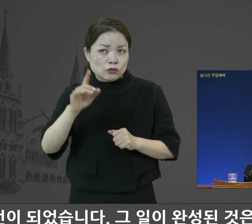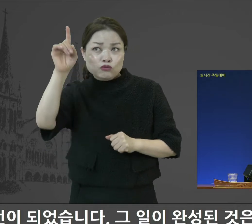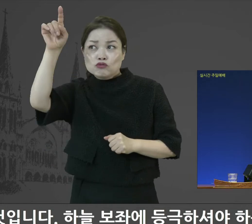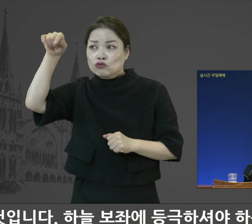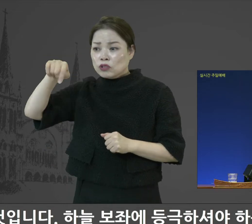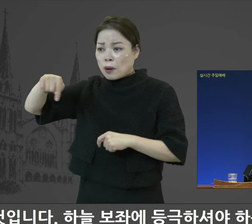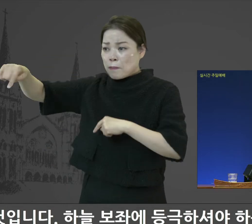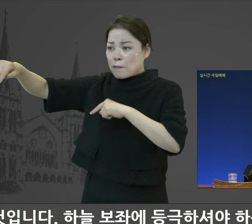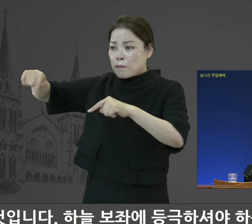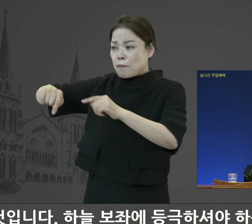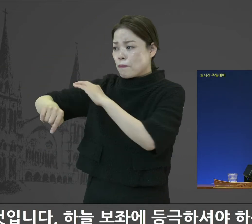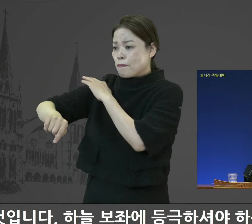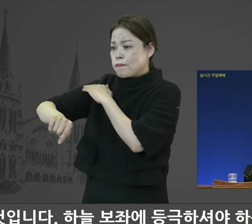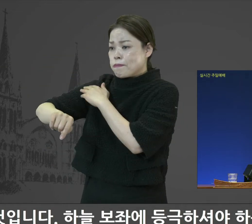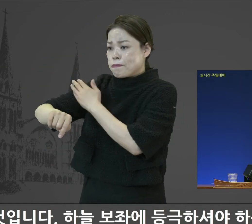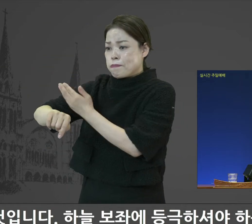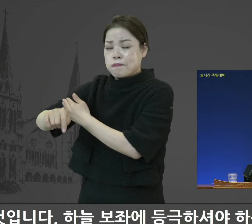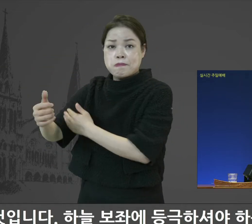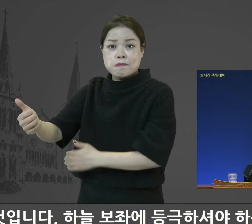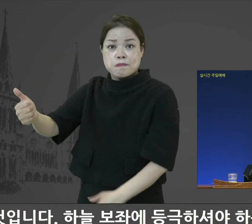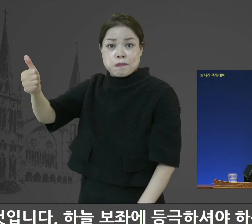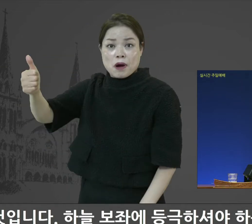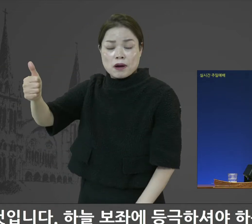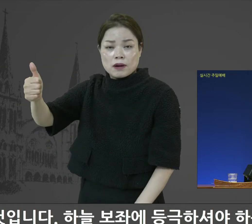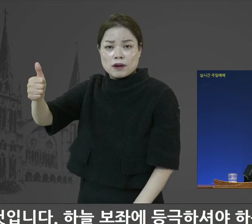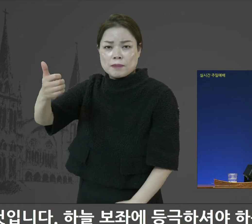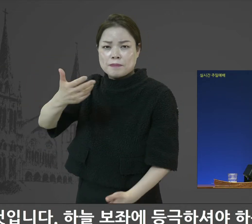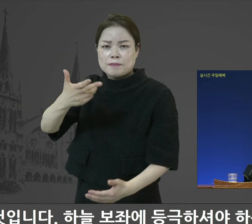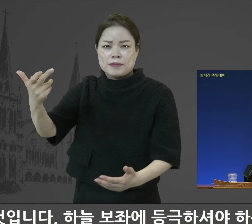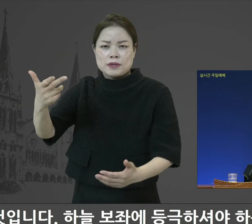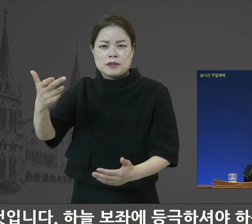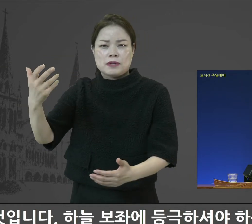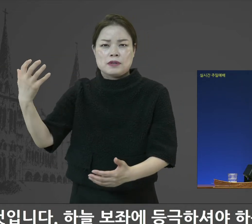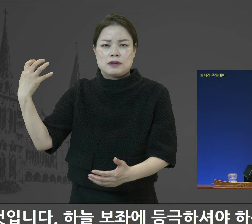대한 통치권을 발동하시기 시작하여야 큰일이 완성된 겁니다.